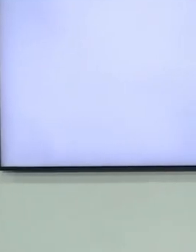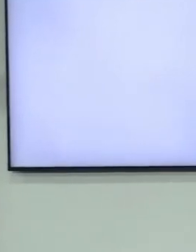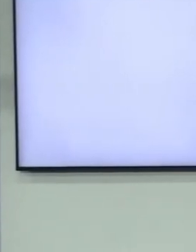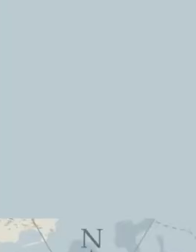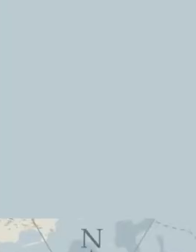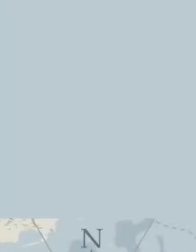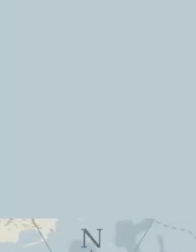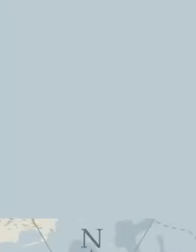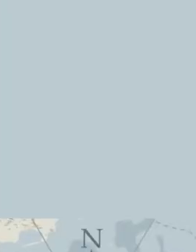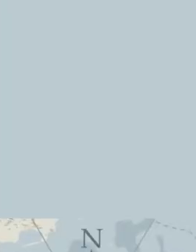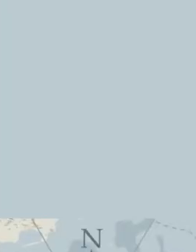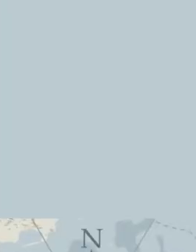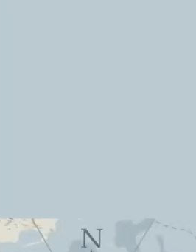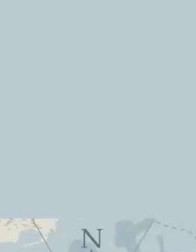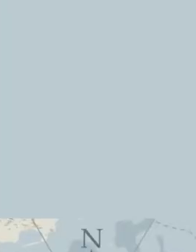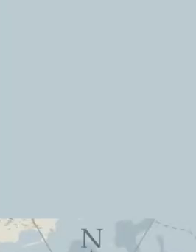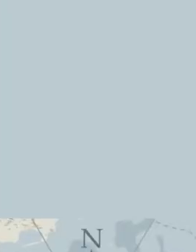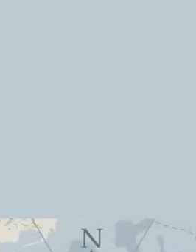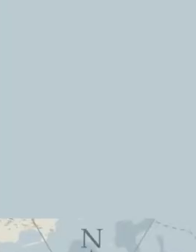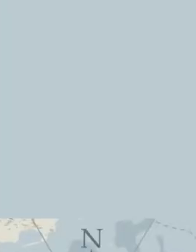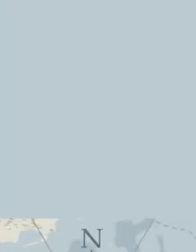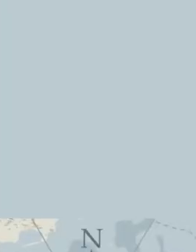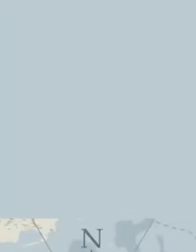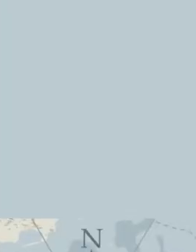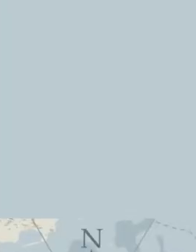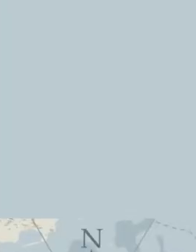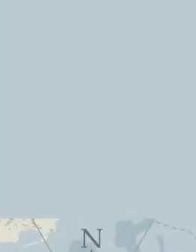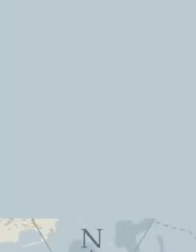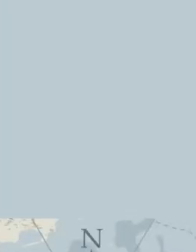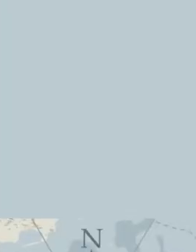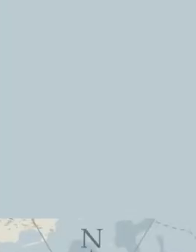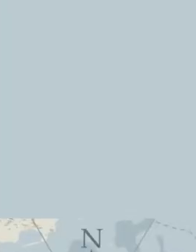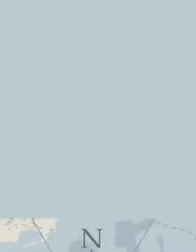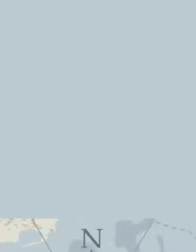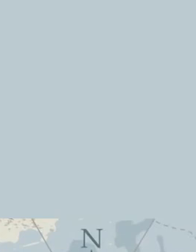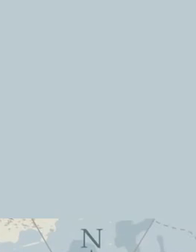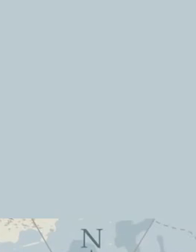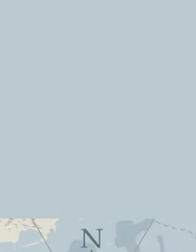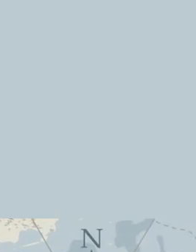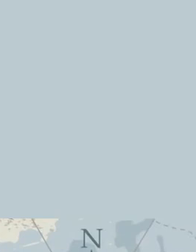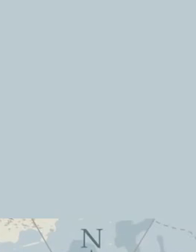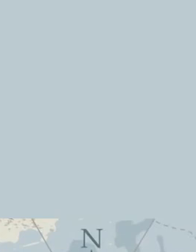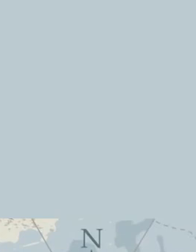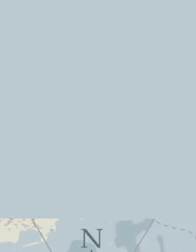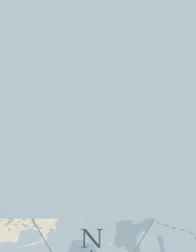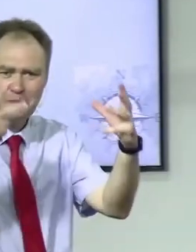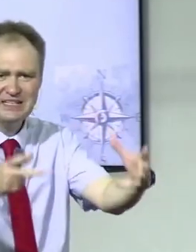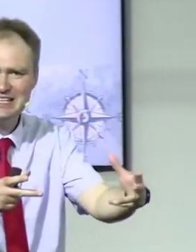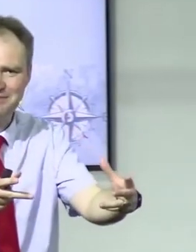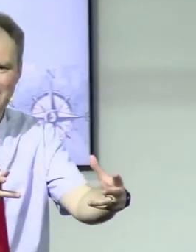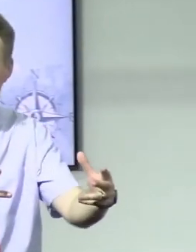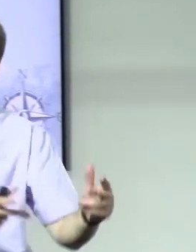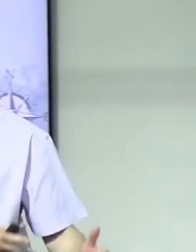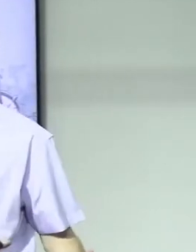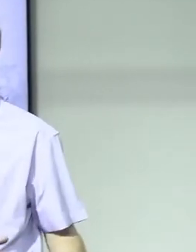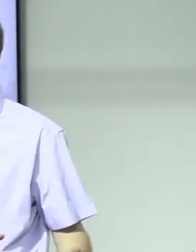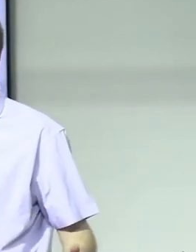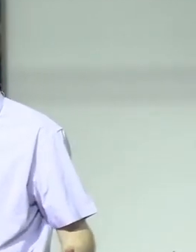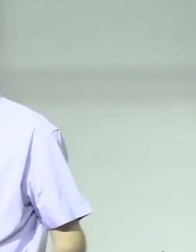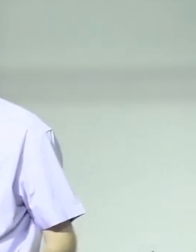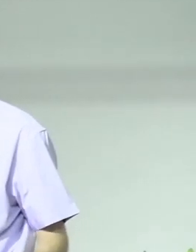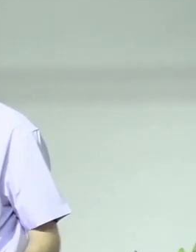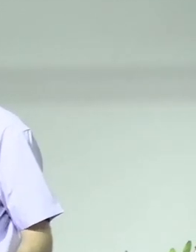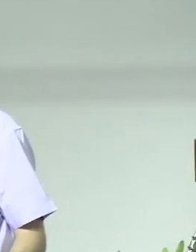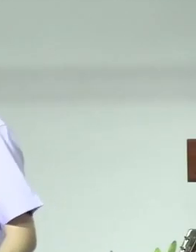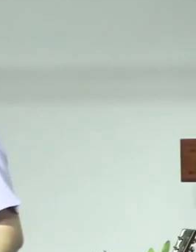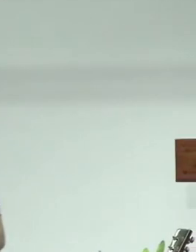gaan. Hy sê, Christus moet meer word, sodat ek minder kan word. Maar hierdie moet waar wees van my lewe. Want sien, ek was op 'n missie in my lewe voordat ek Jesus leer